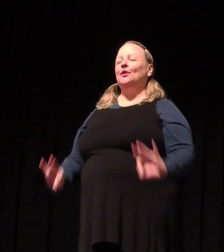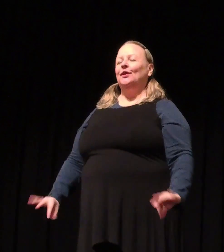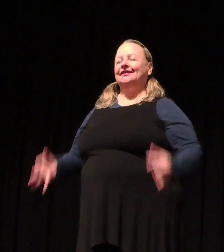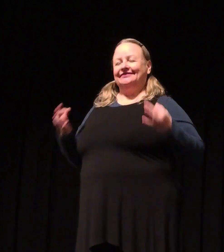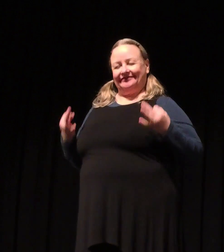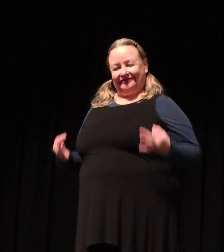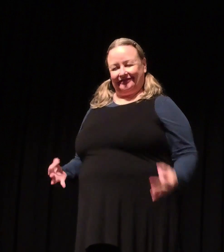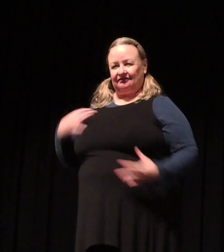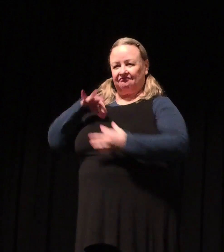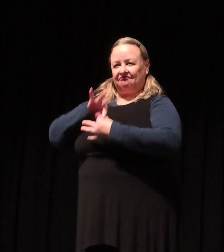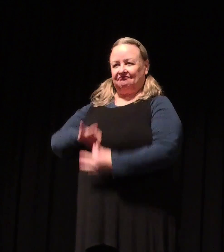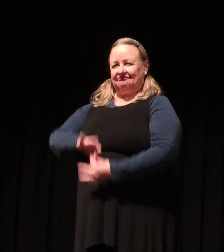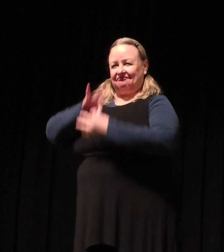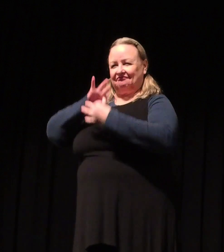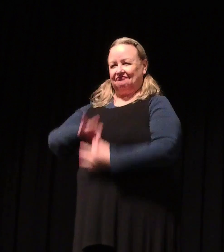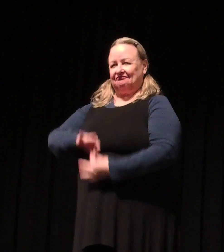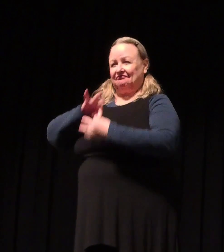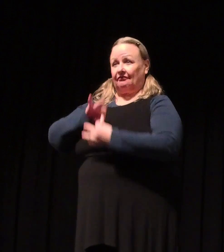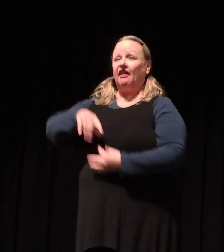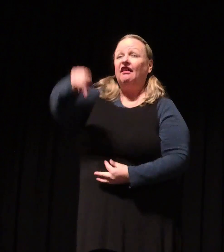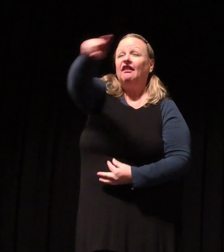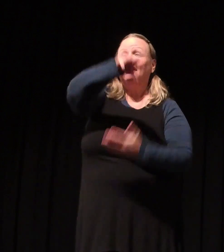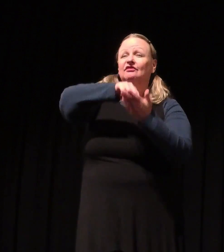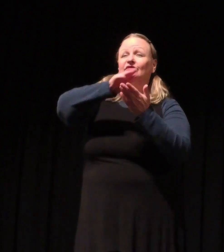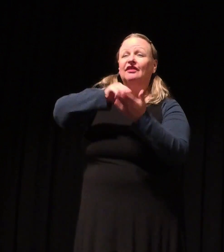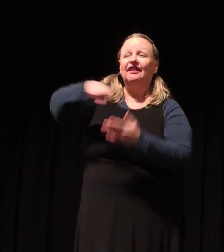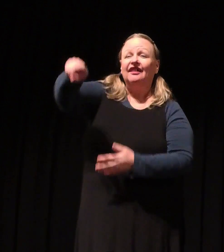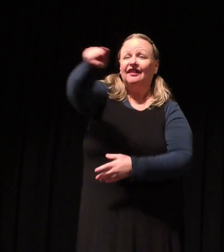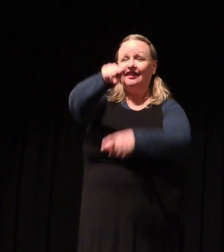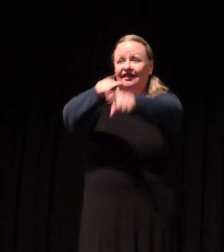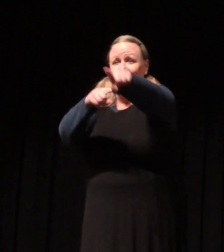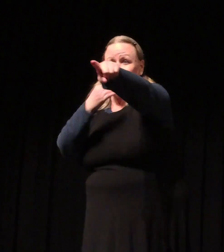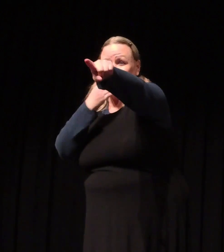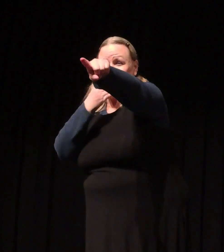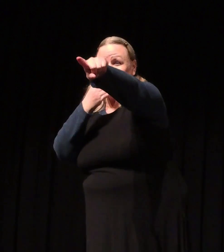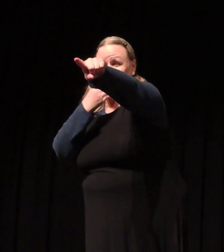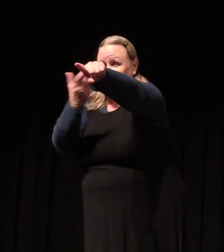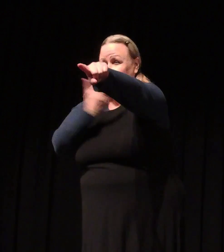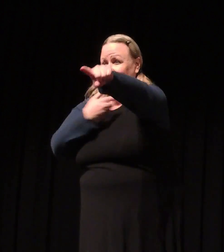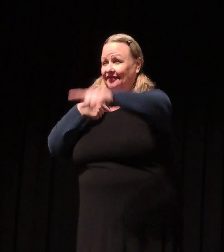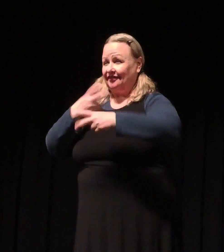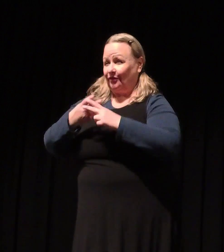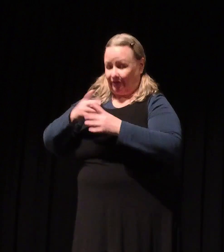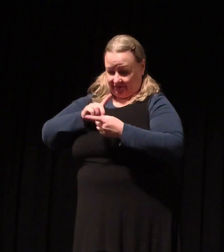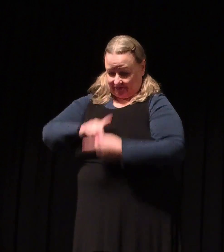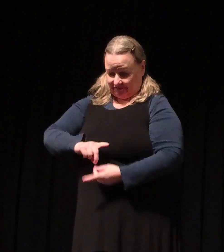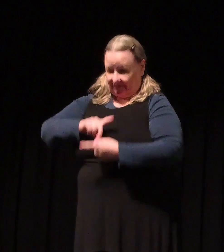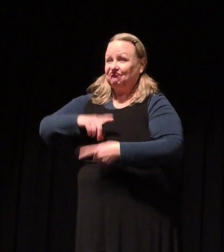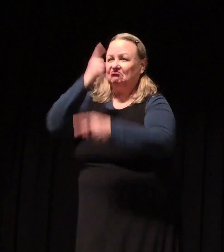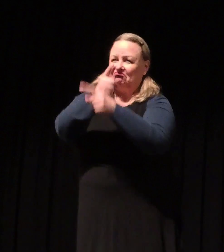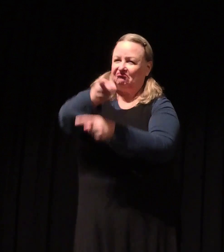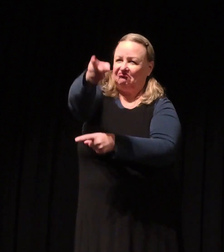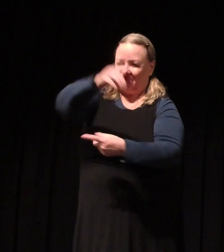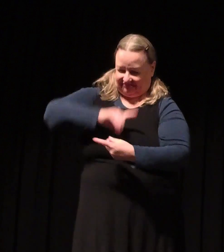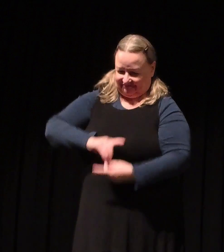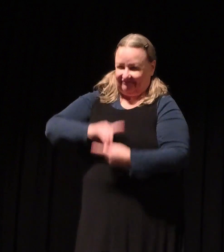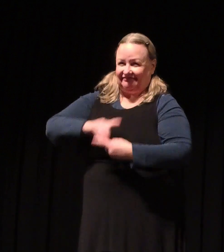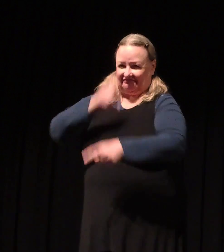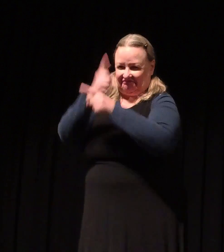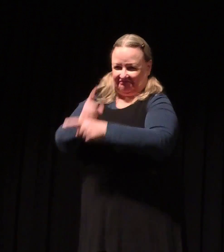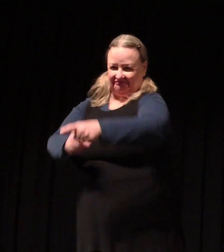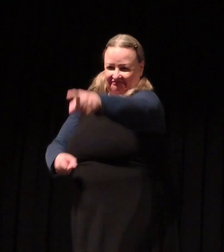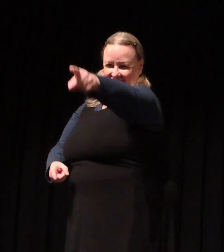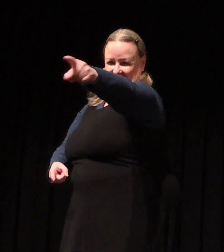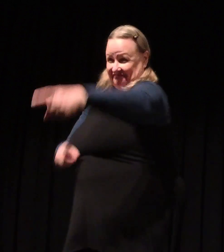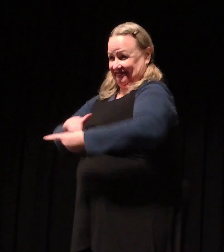respiration. Ça va bien aller, on se concentre. Ah, Les étudiants, hein? Vous me connaissez, hein? Ça, c'est